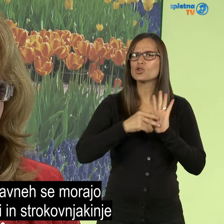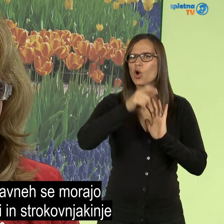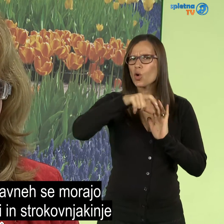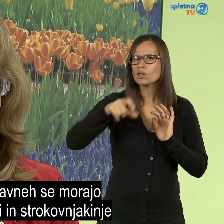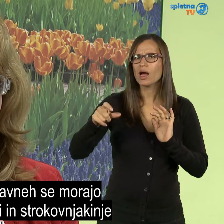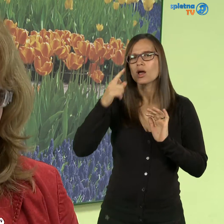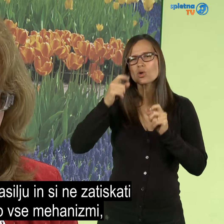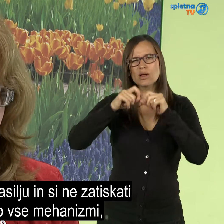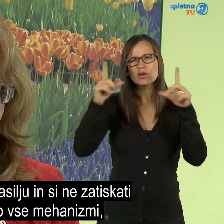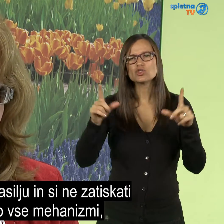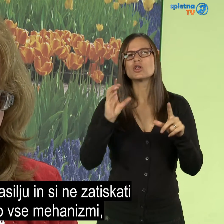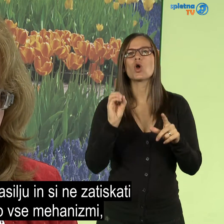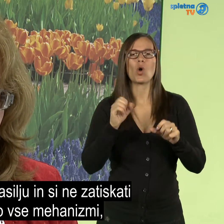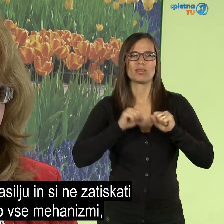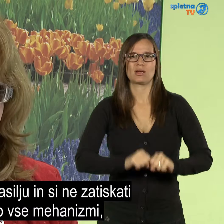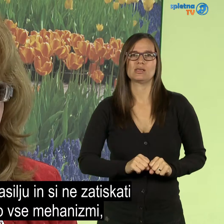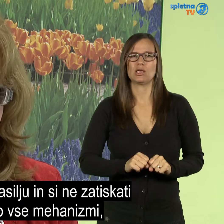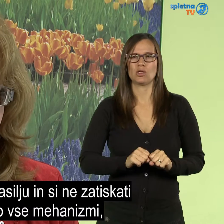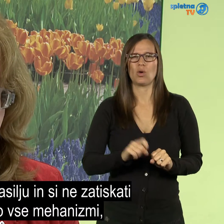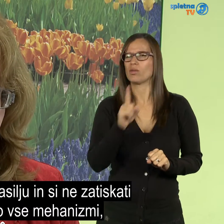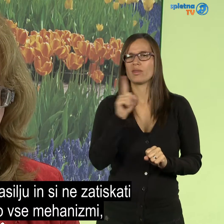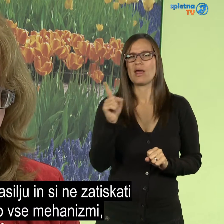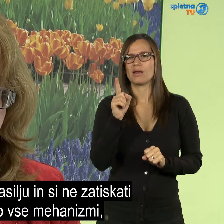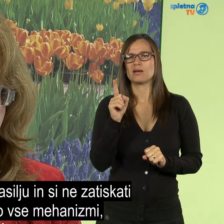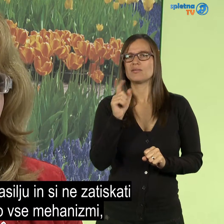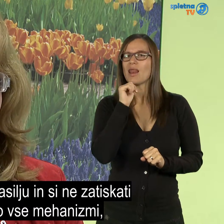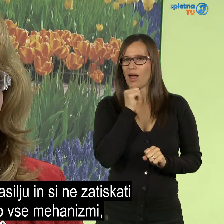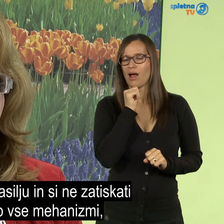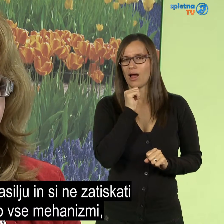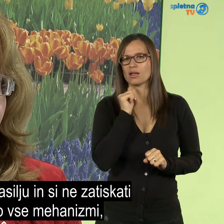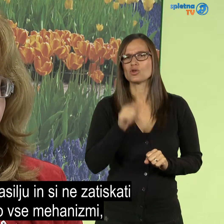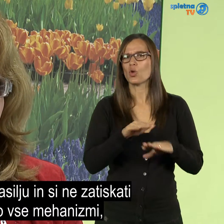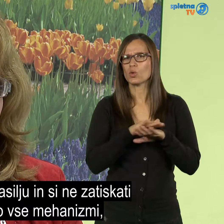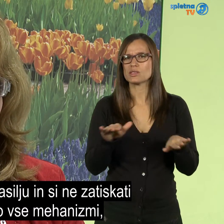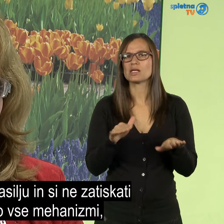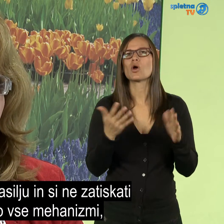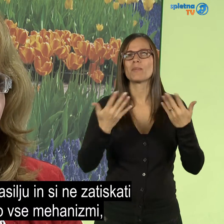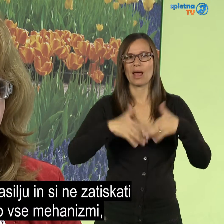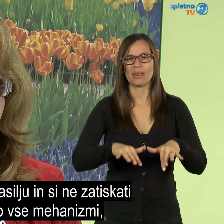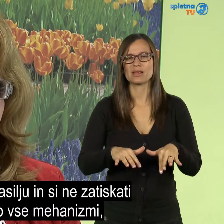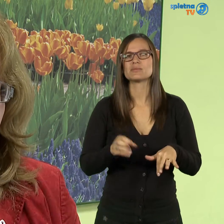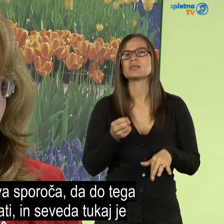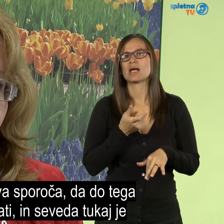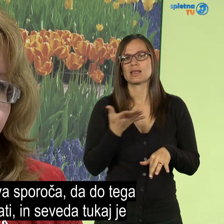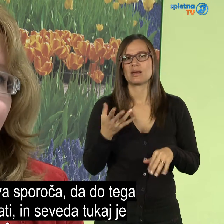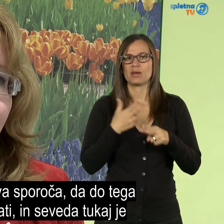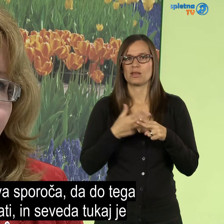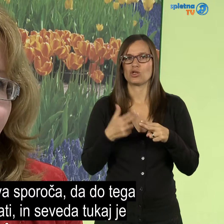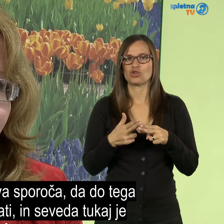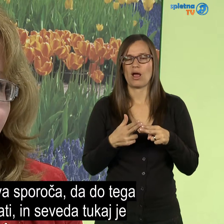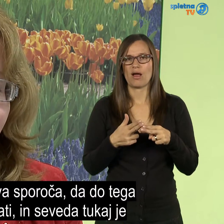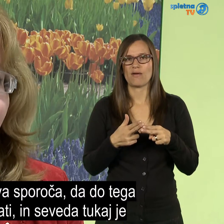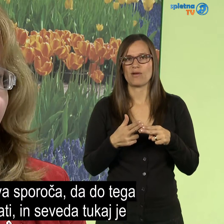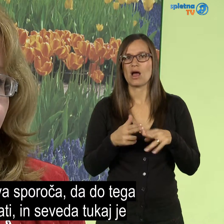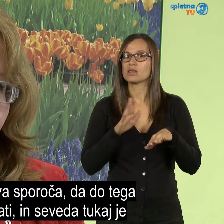in strokovnjakinje ozaveščati o nasilju in si ne zatiskati oči. In to so vse mehanizmi, s katerimi pravzaprav